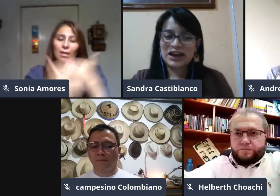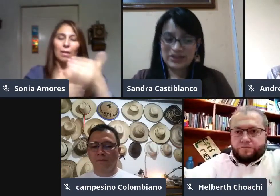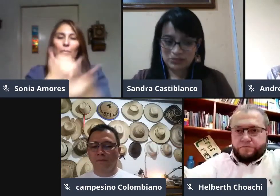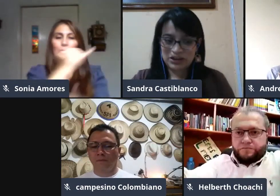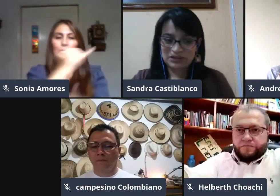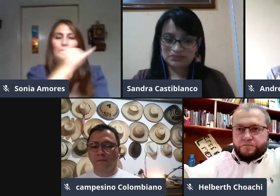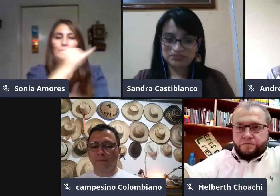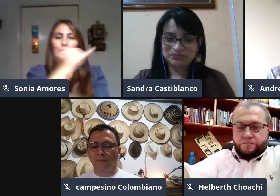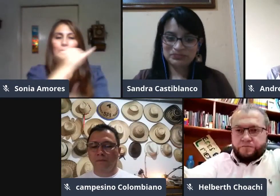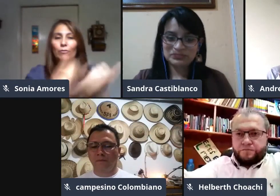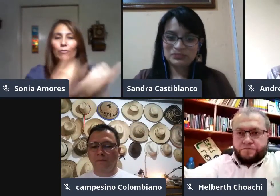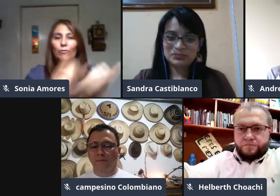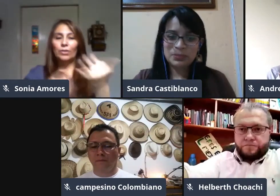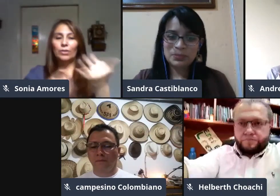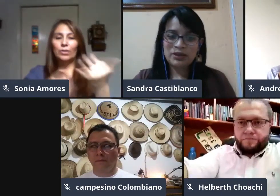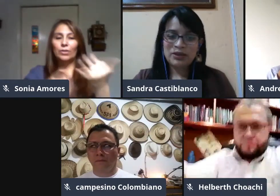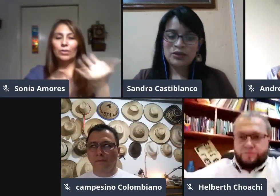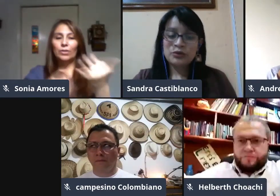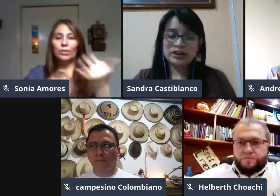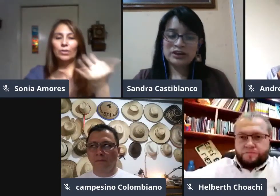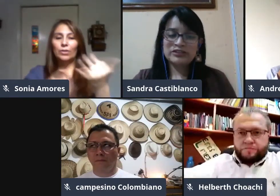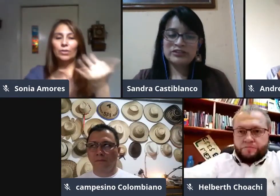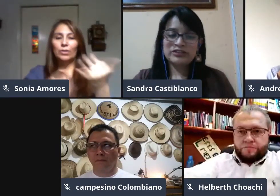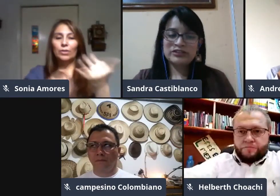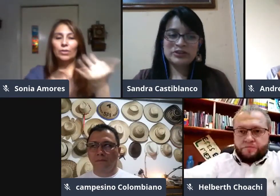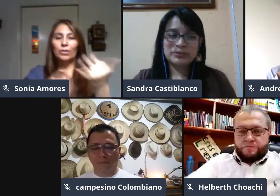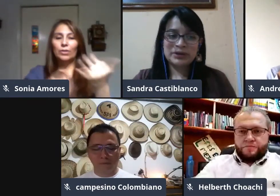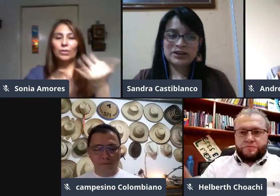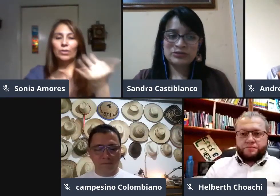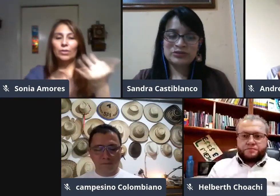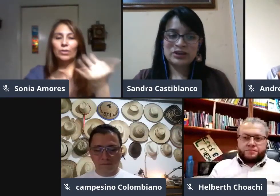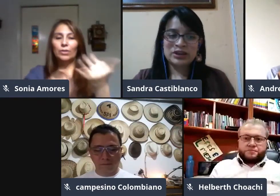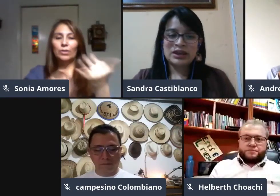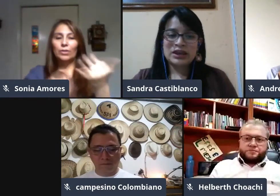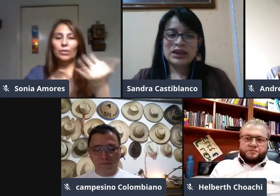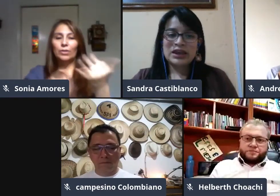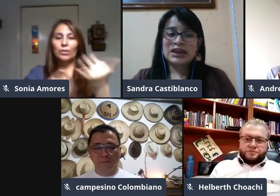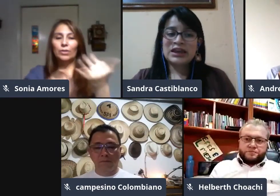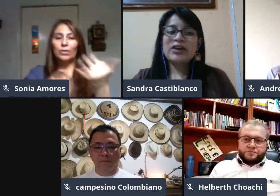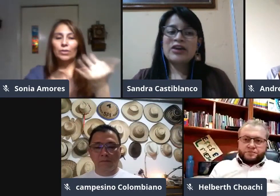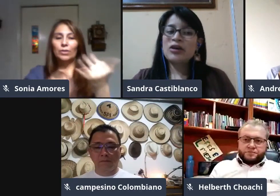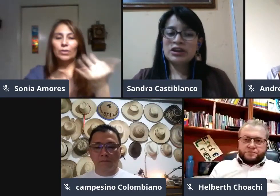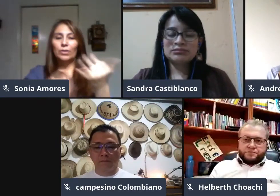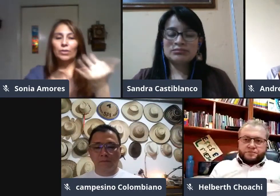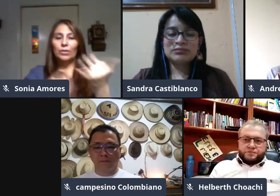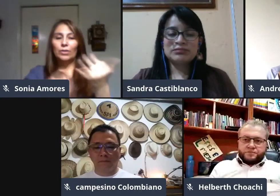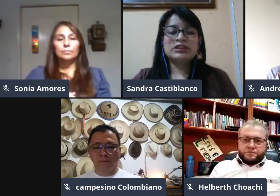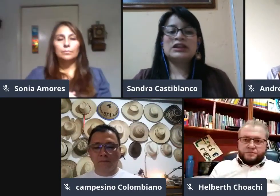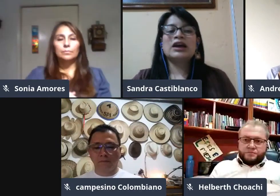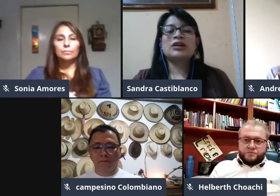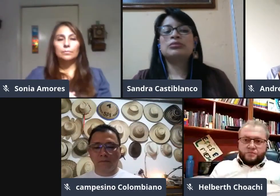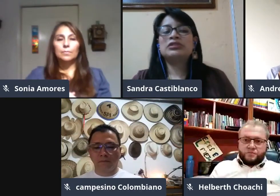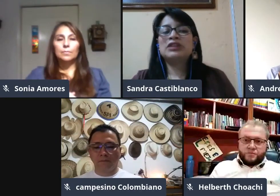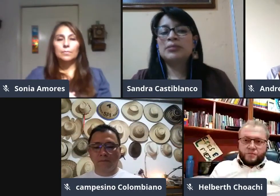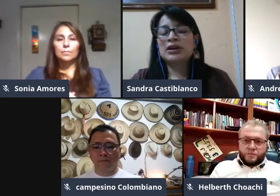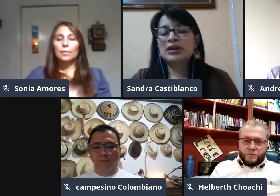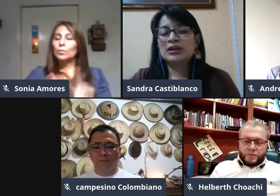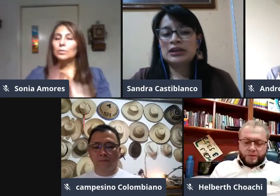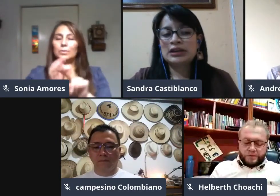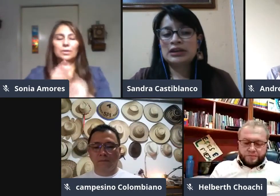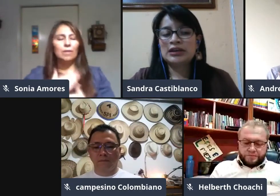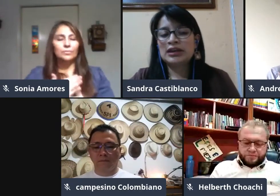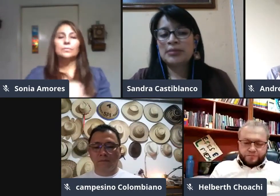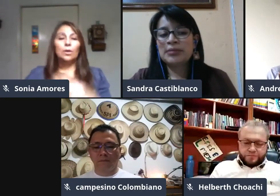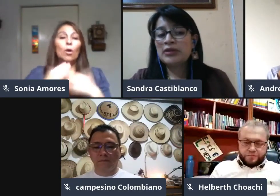formación académica. Un agradecimiento muy especial para ellos. En el día de hoy vamos a tratar un